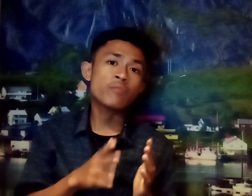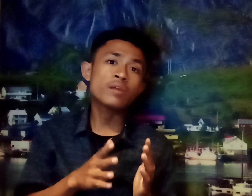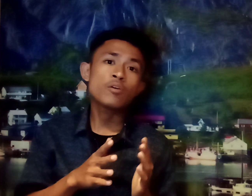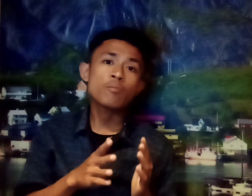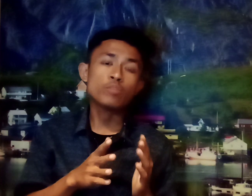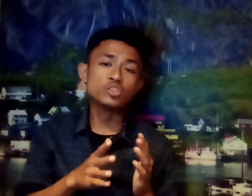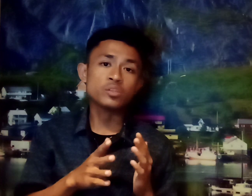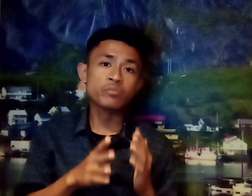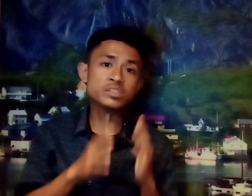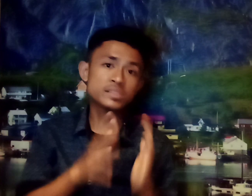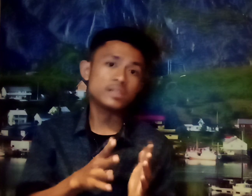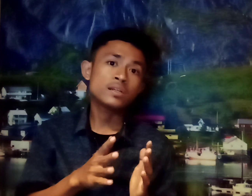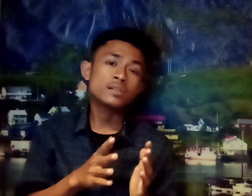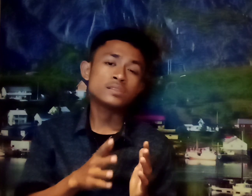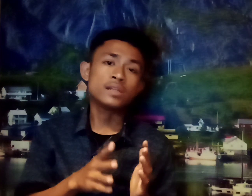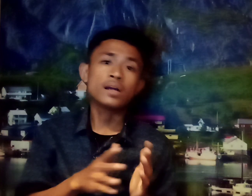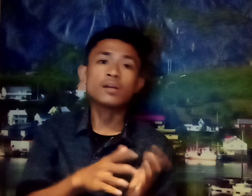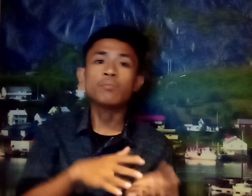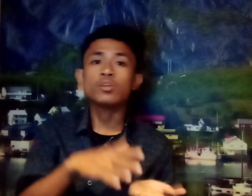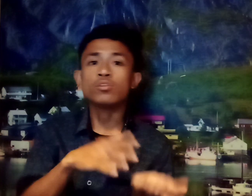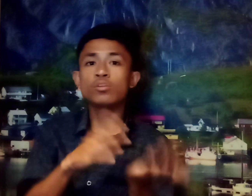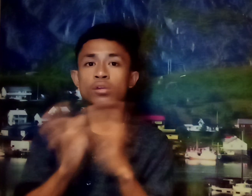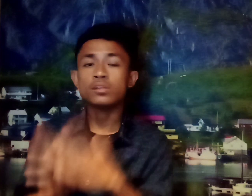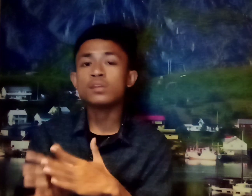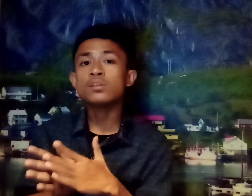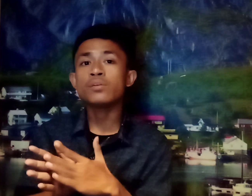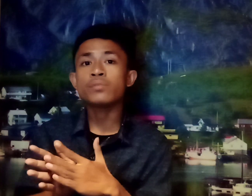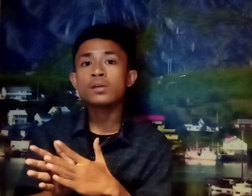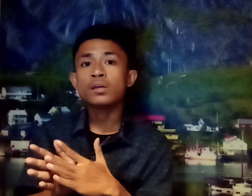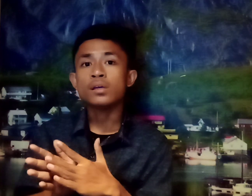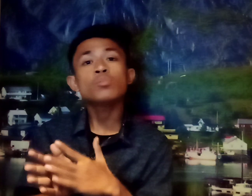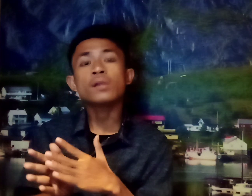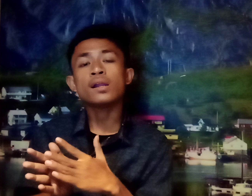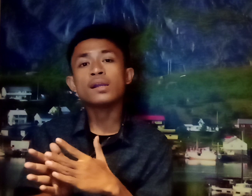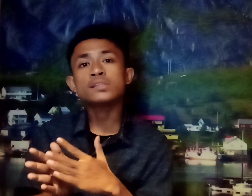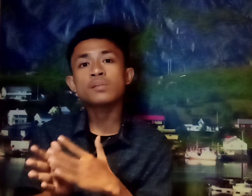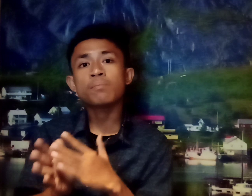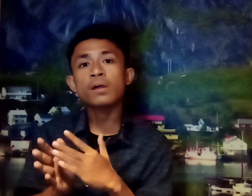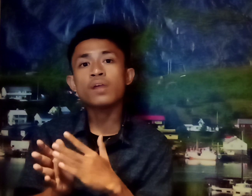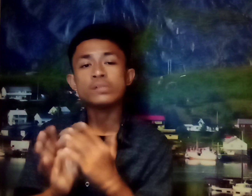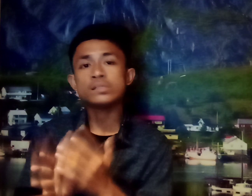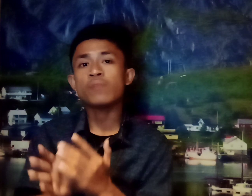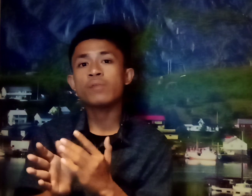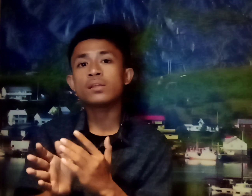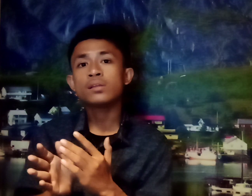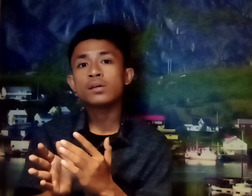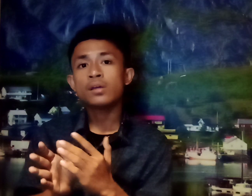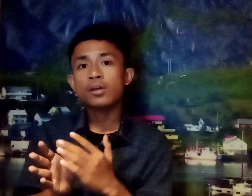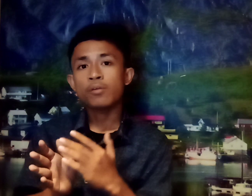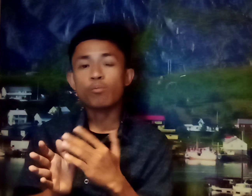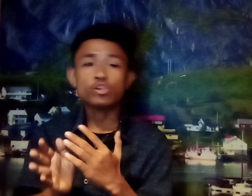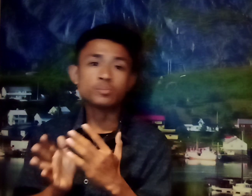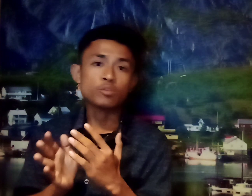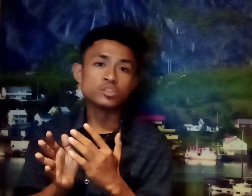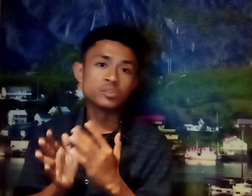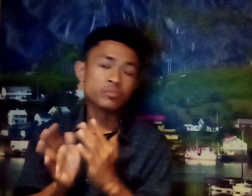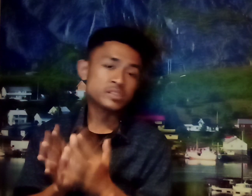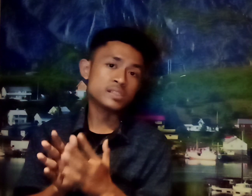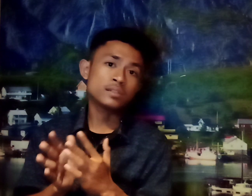filsafat positivistik, sedangkan metode kualitatif itu berlandaskan pada filsafat post-positivistik.